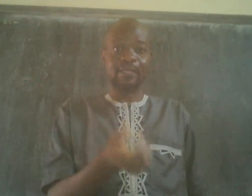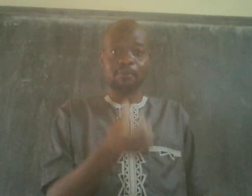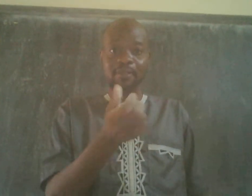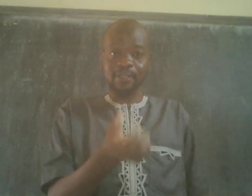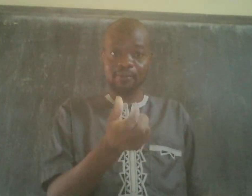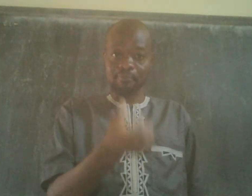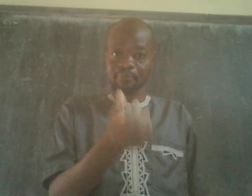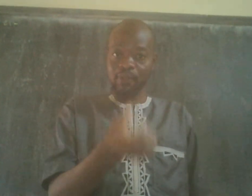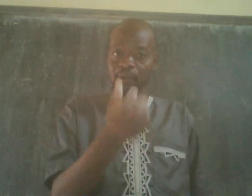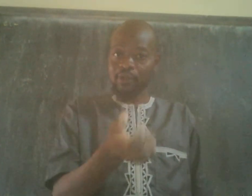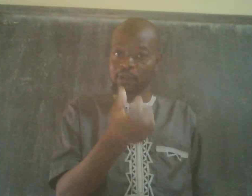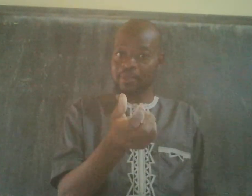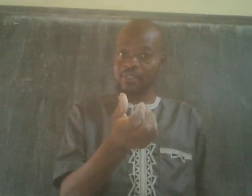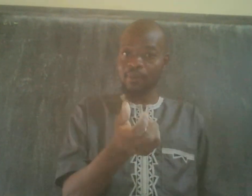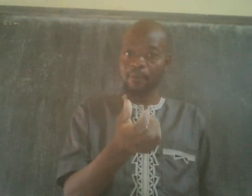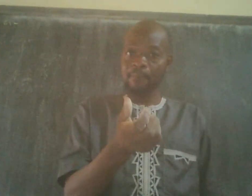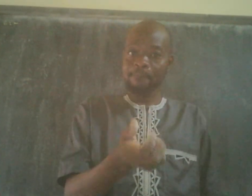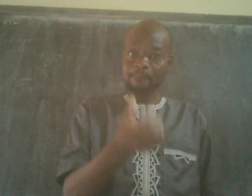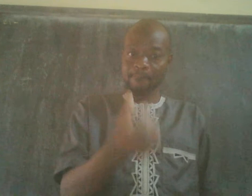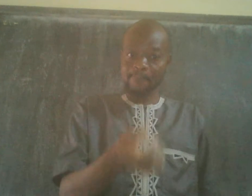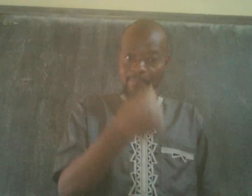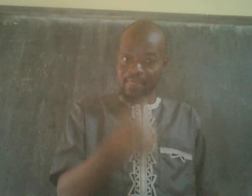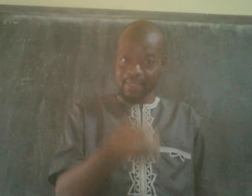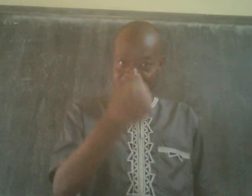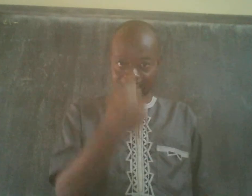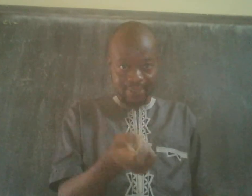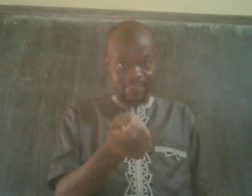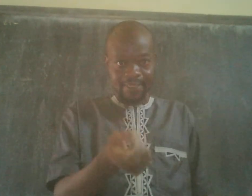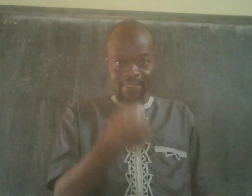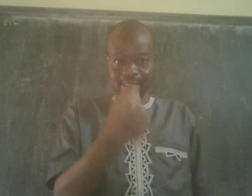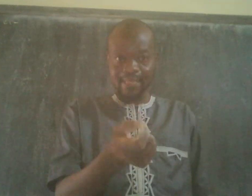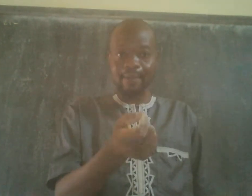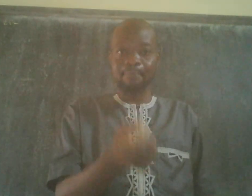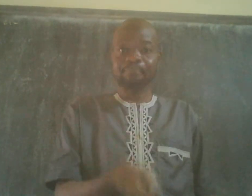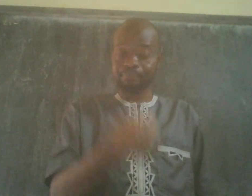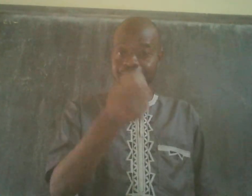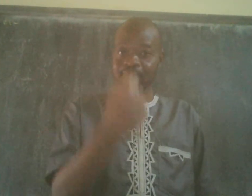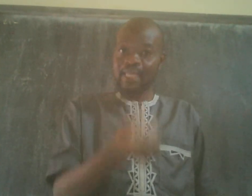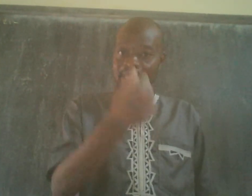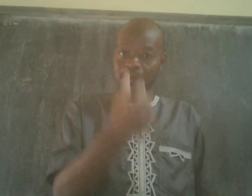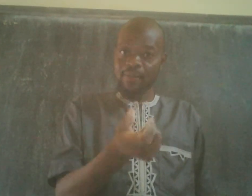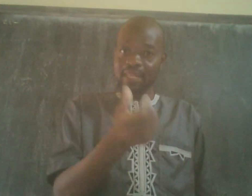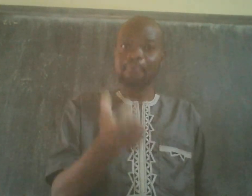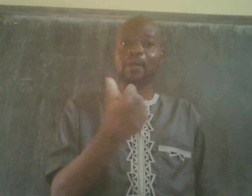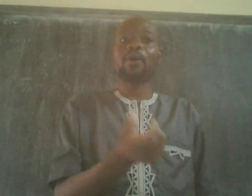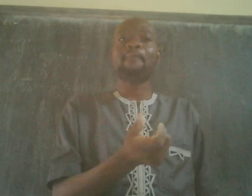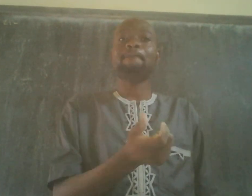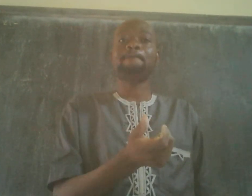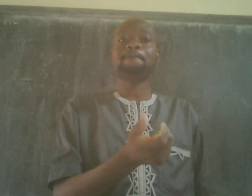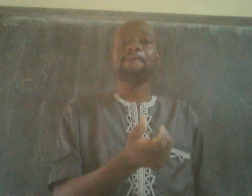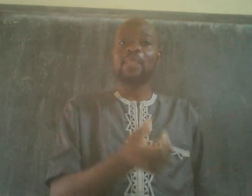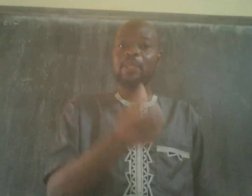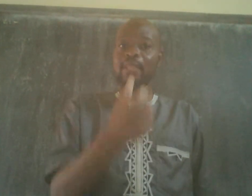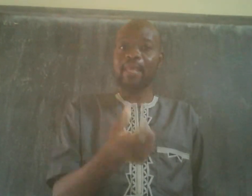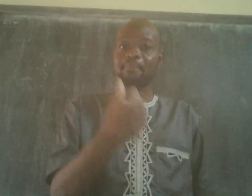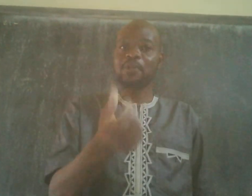pénis, donc, c'est ainsi, c'est Satan, il n'aime pas quoi? Il n'aime pas le